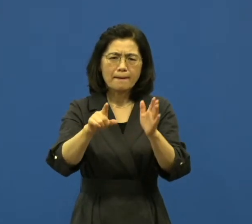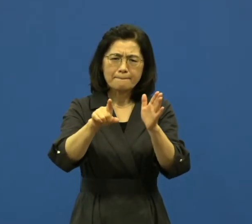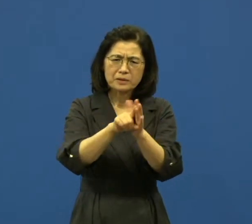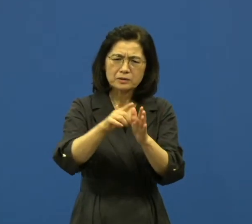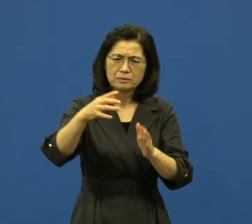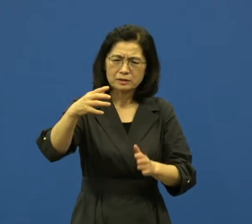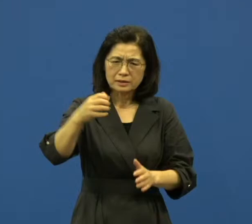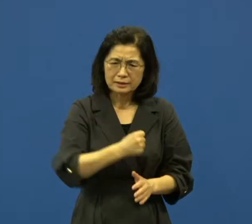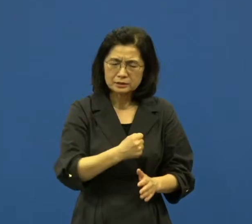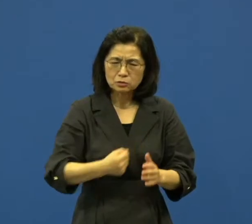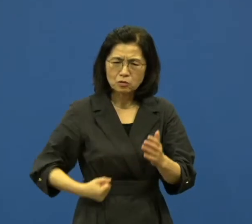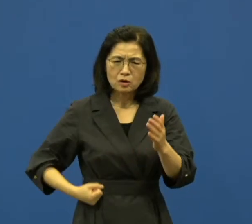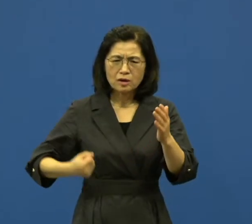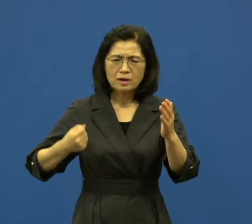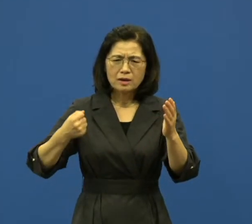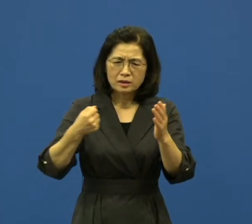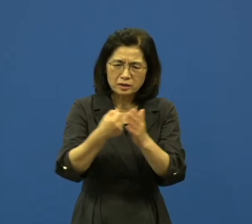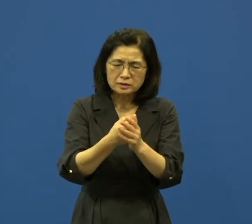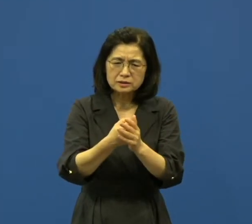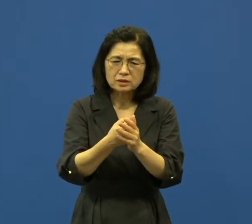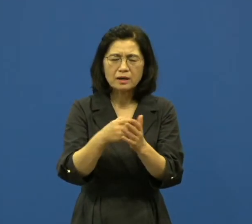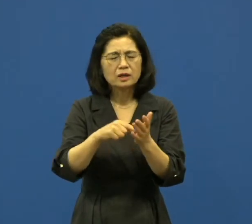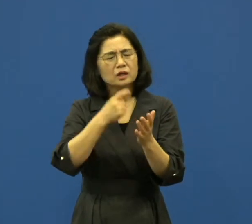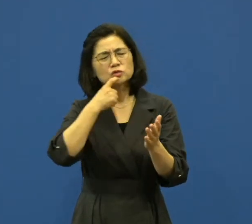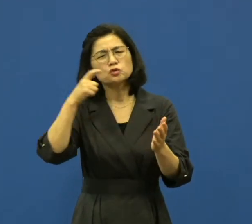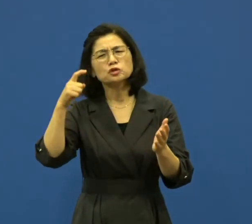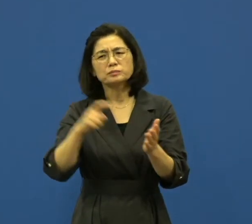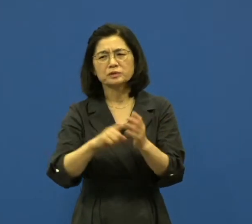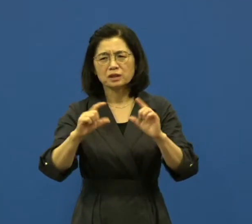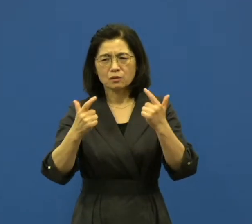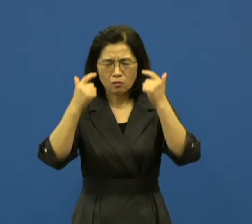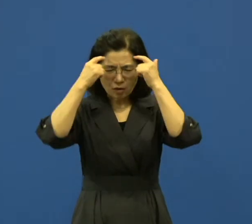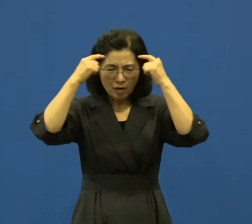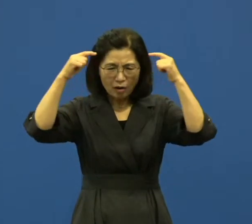많아요. 골리앗 앞으로 달려가는 다윗은 무모해 보입니다.